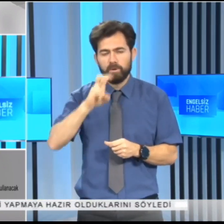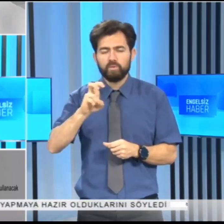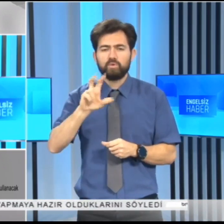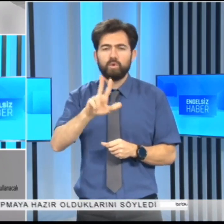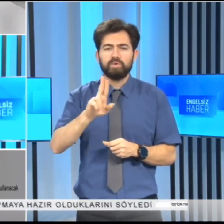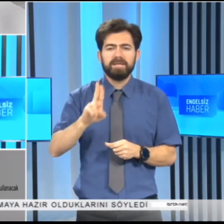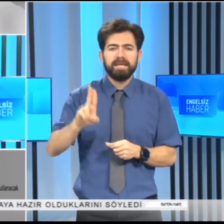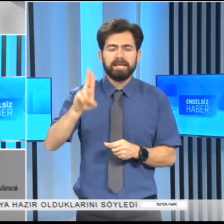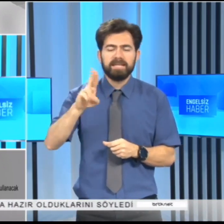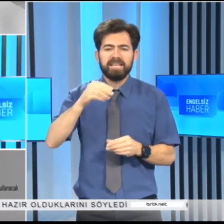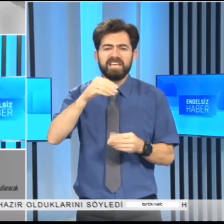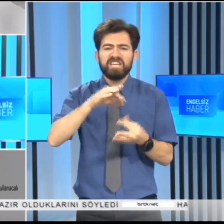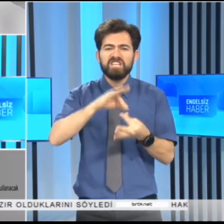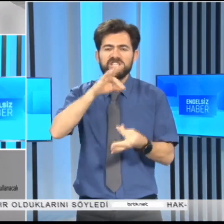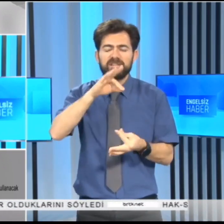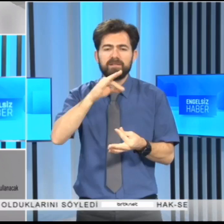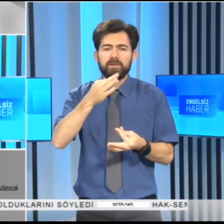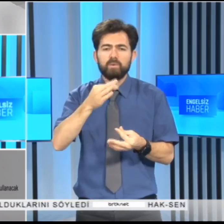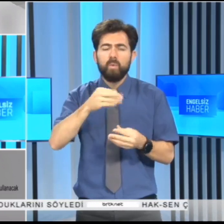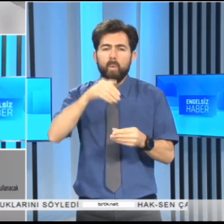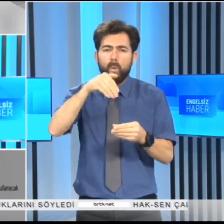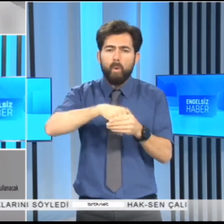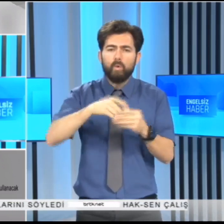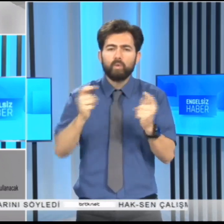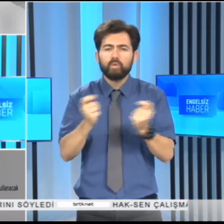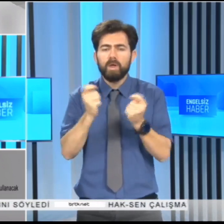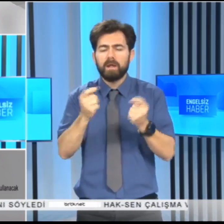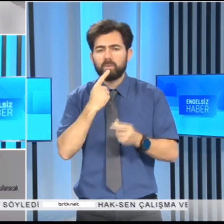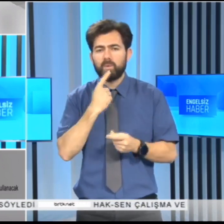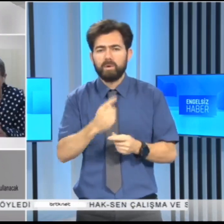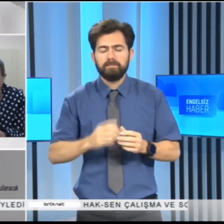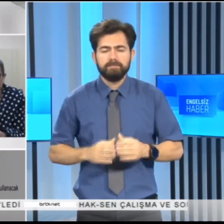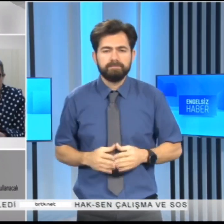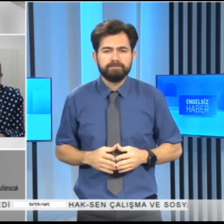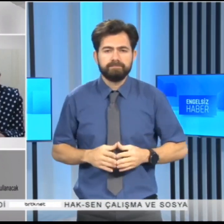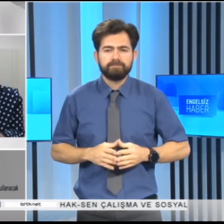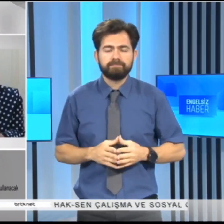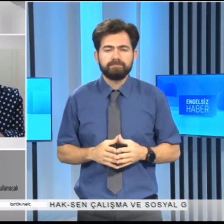209.837 seçmenin oy kullanacağını açıkladı.